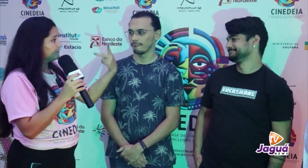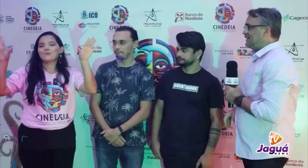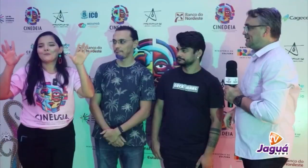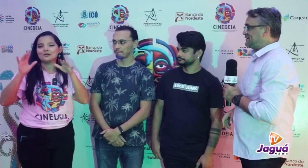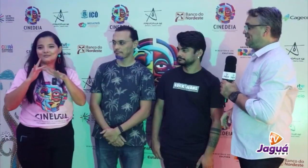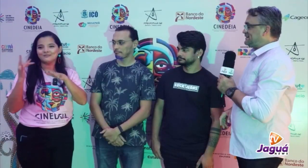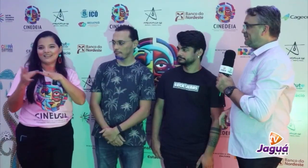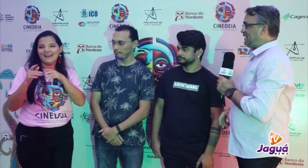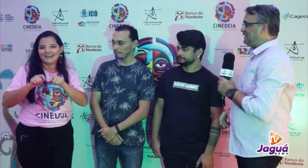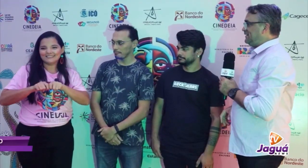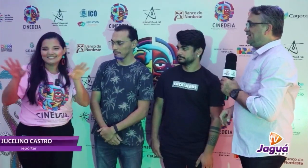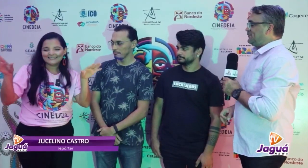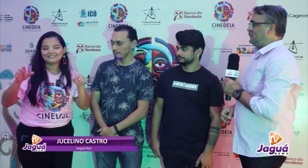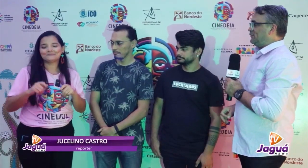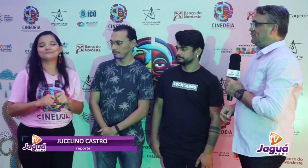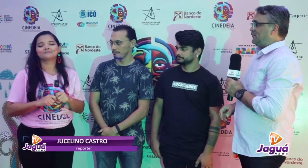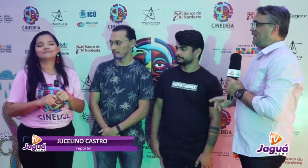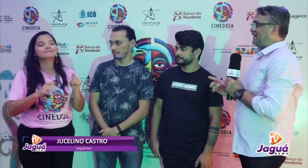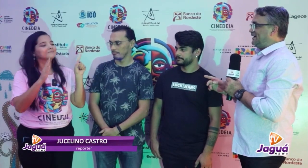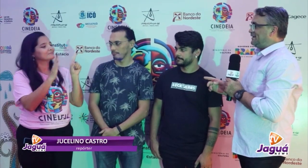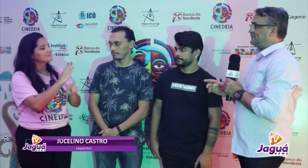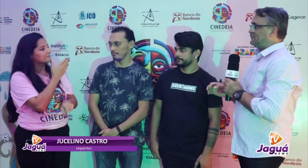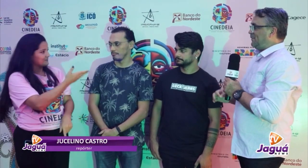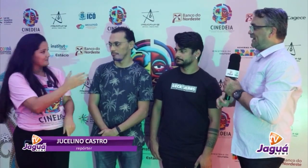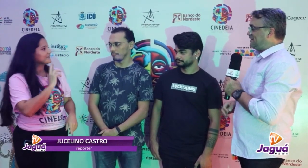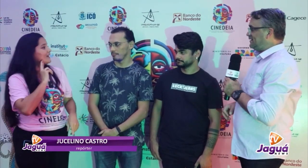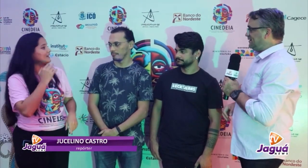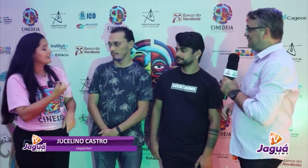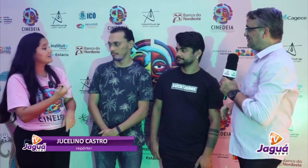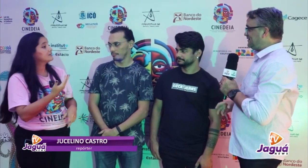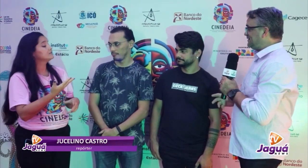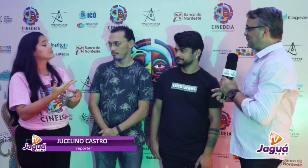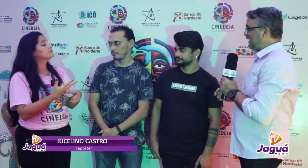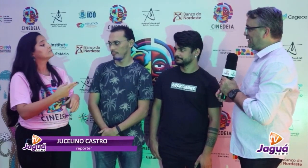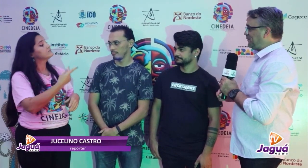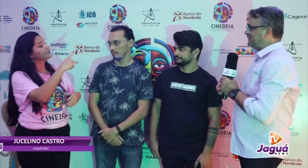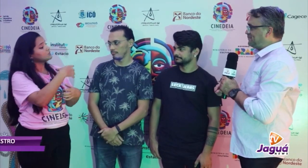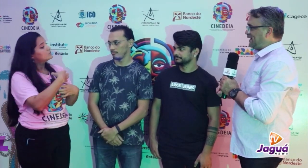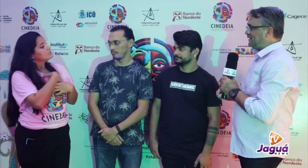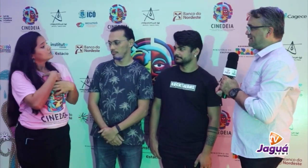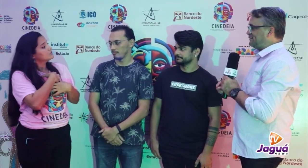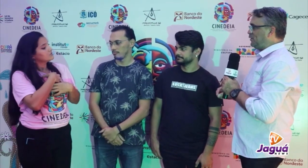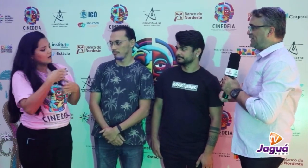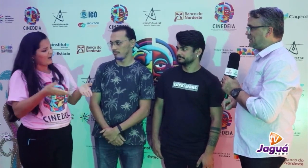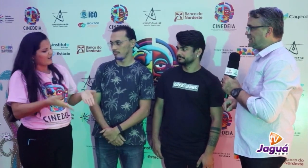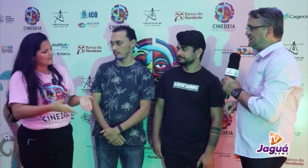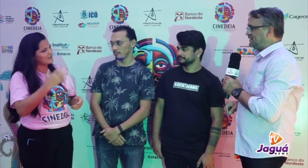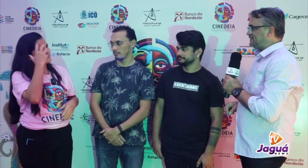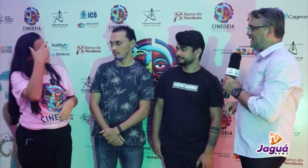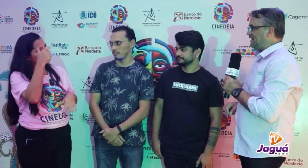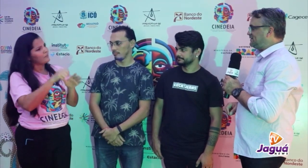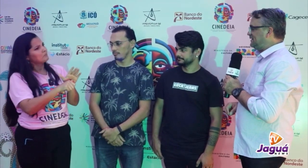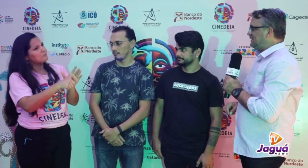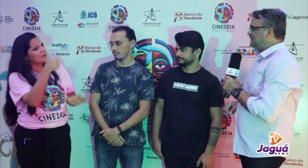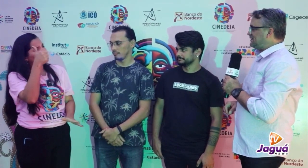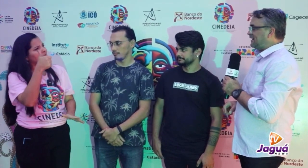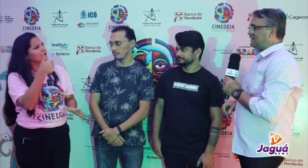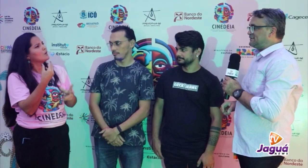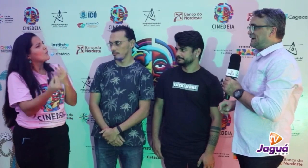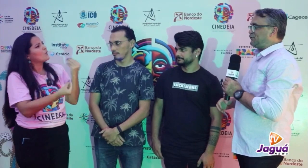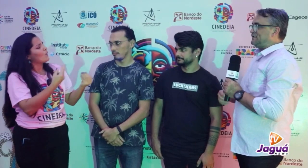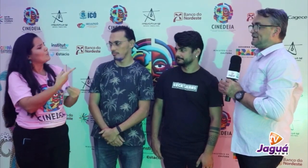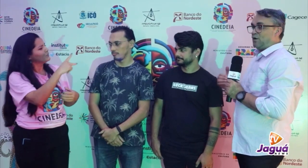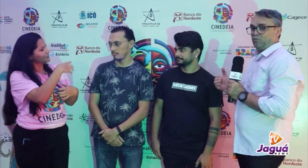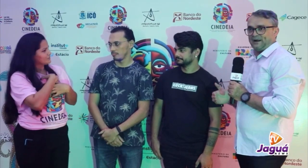LGBTQNAPN+. A gente queria saber pro Rayan como é que tem sido para ele participar desse momento aqui na cidade, se